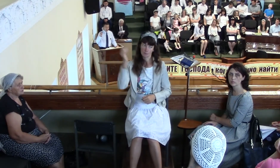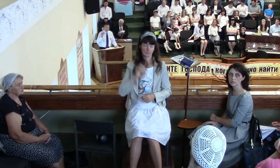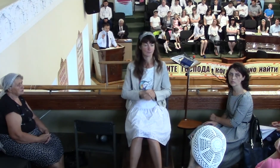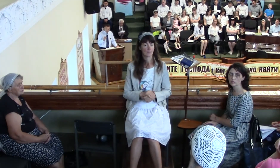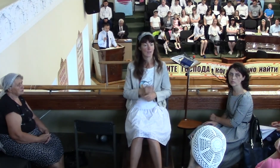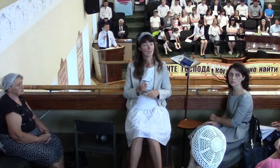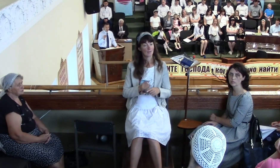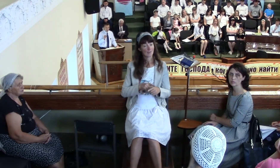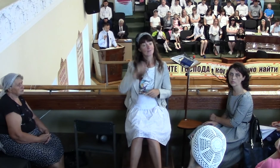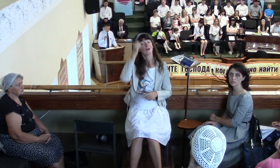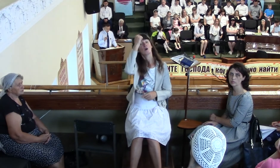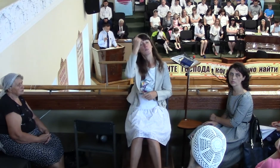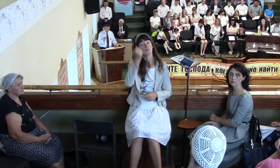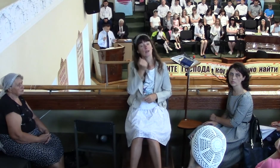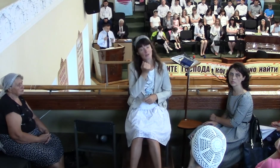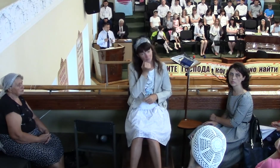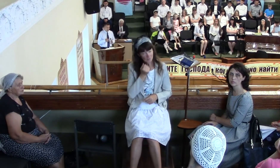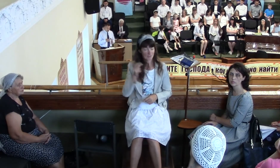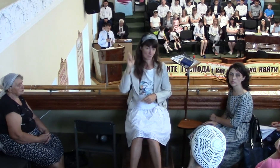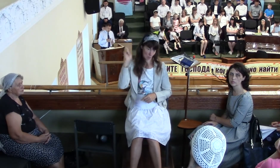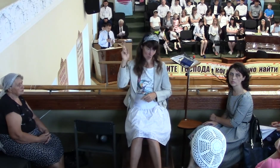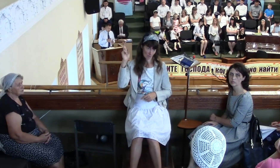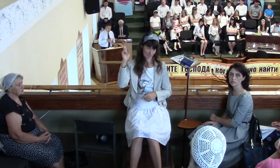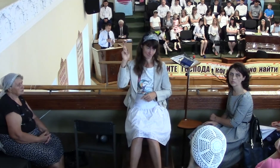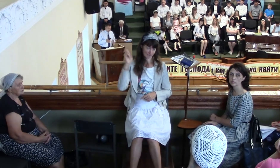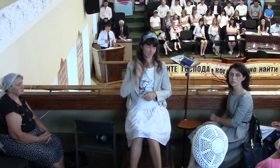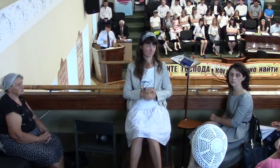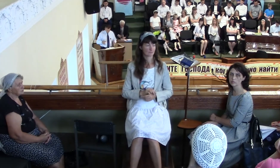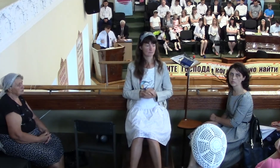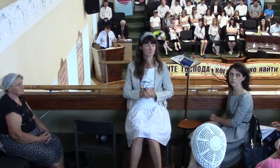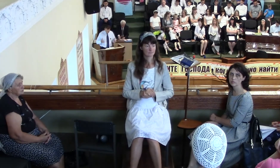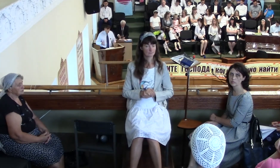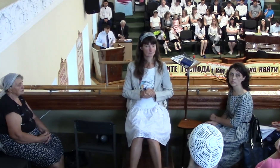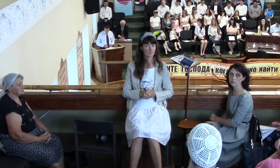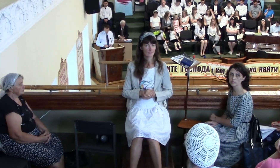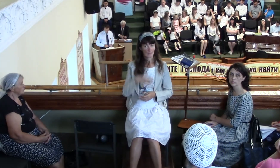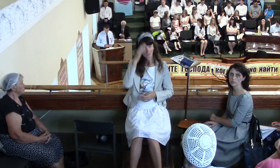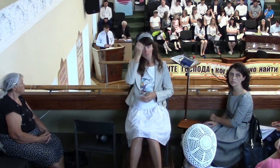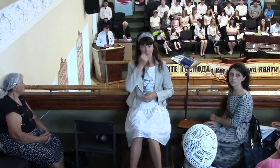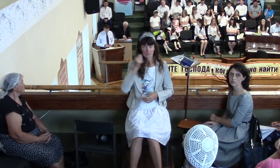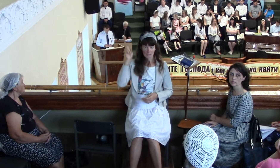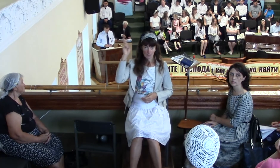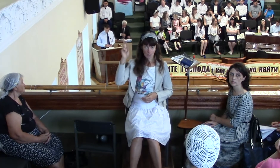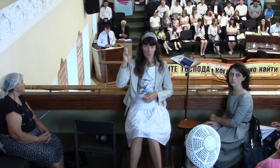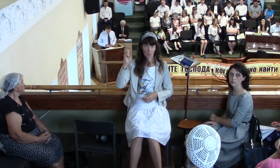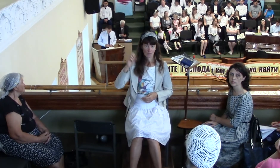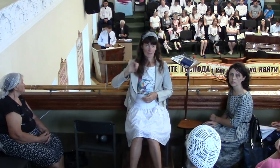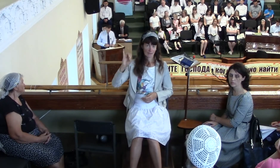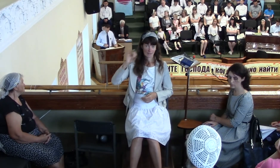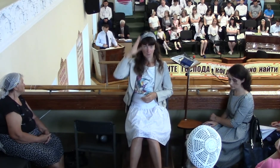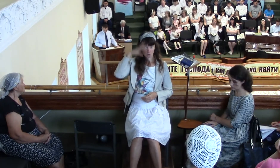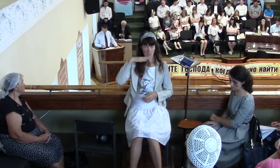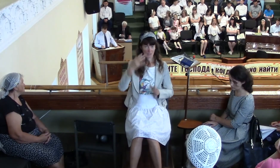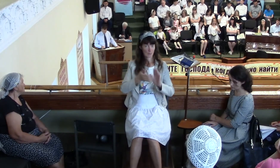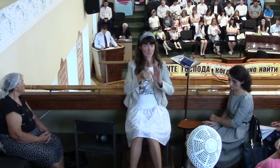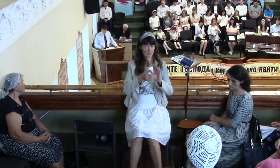это благодарить Бога. Вот на это мы как раз и обращаем внимание. Благодаря Бога и Отца, призвавшего